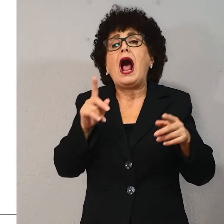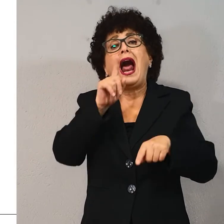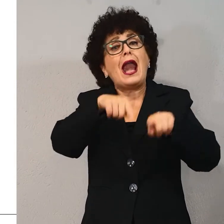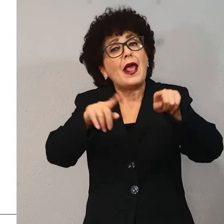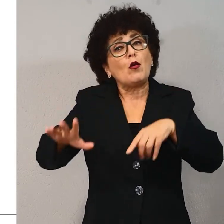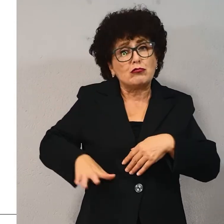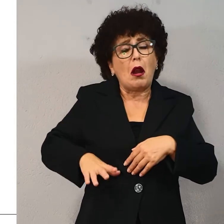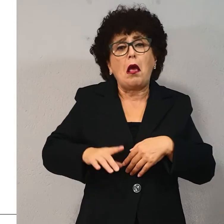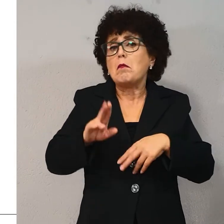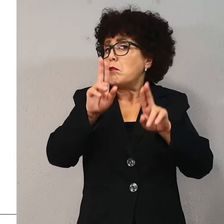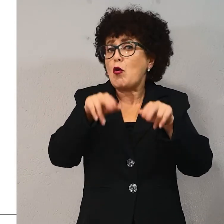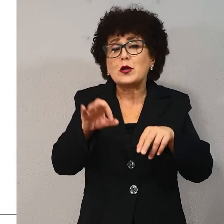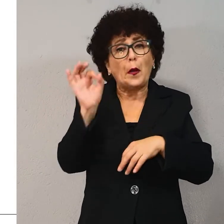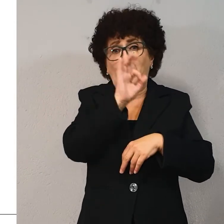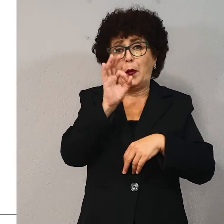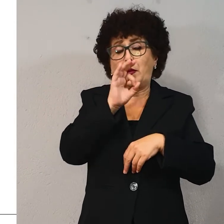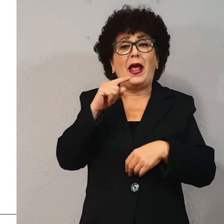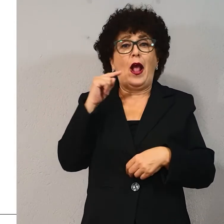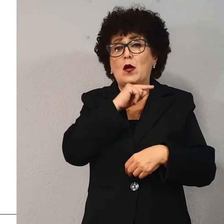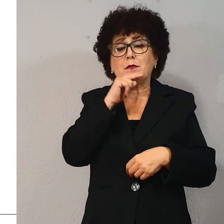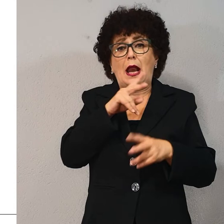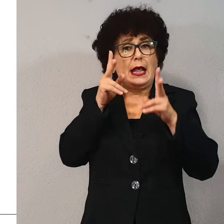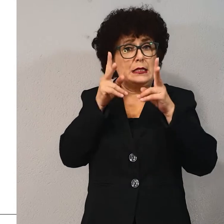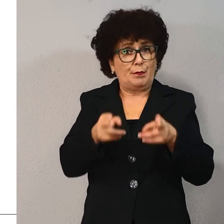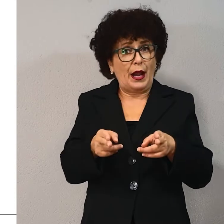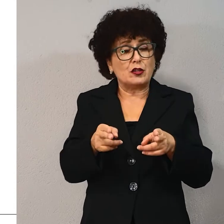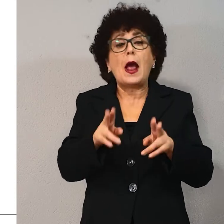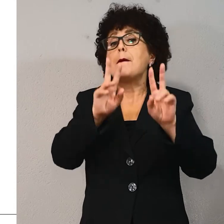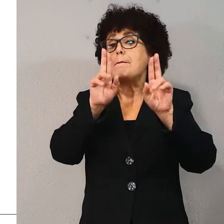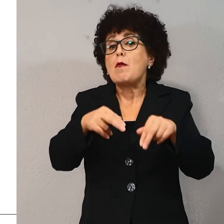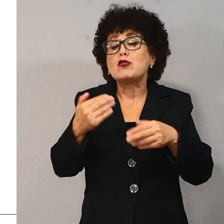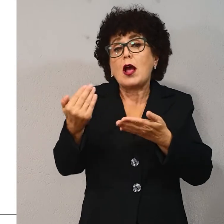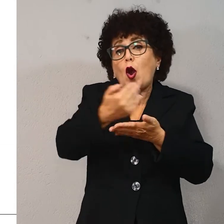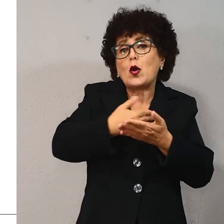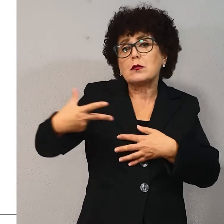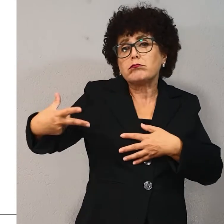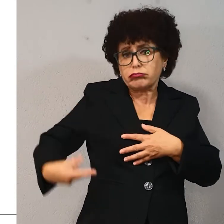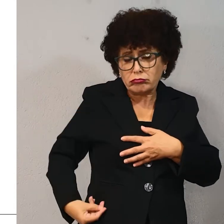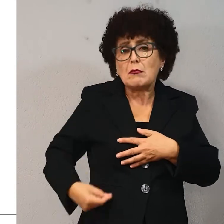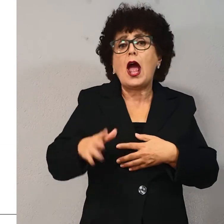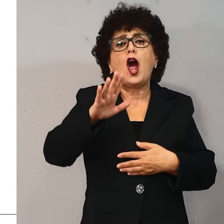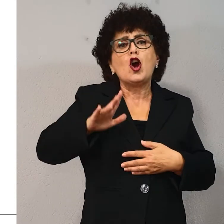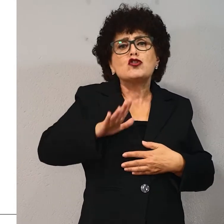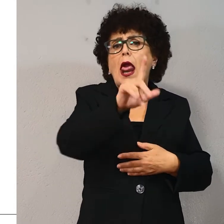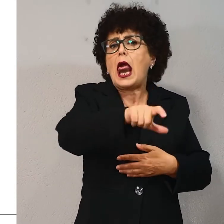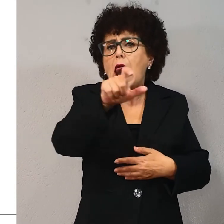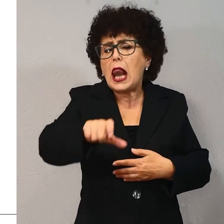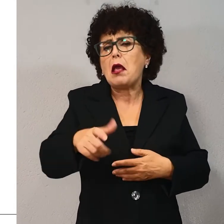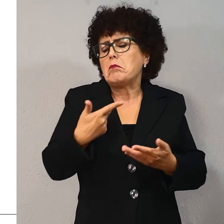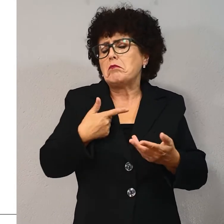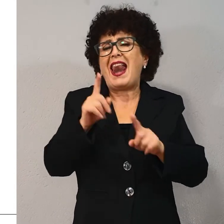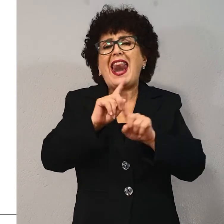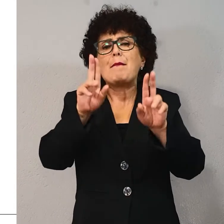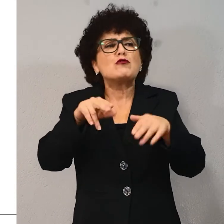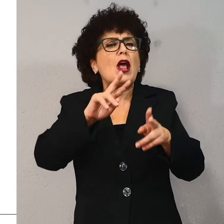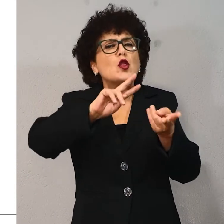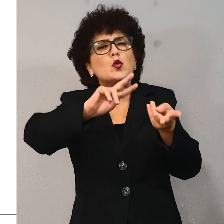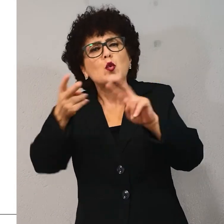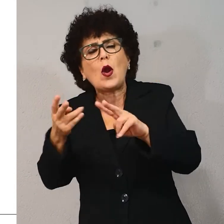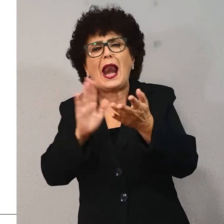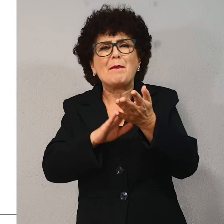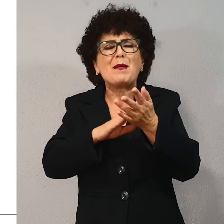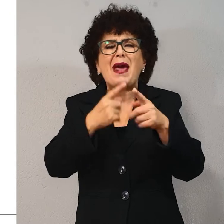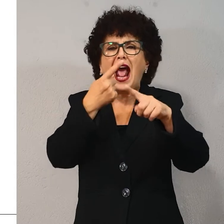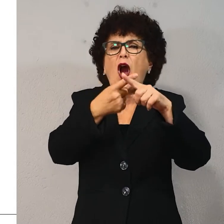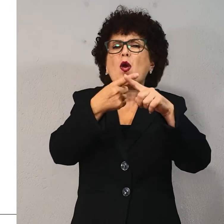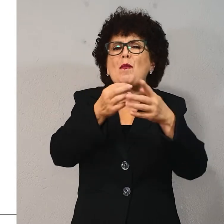жените може и воопшто да немаат крварење. Може да ги користат и жени кои не можат да користат контрацептиви со